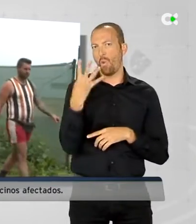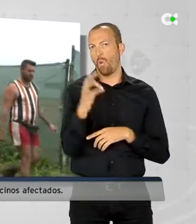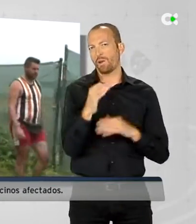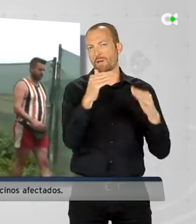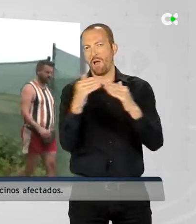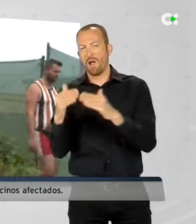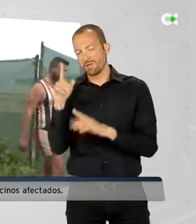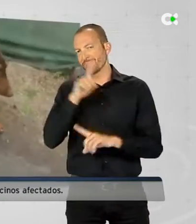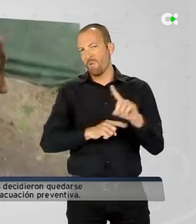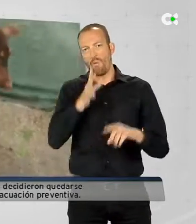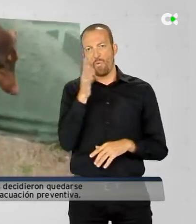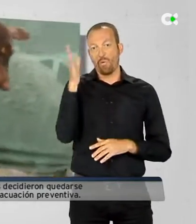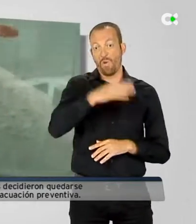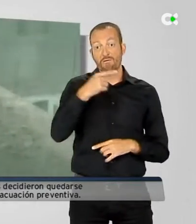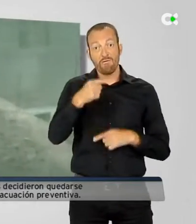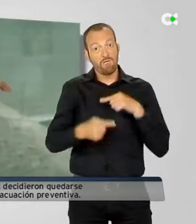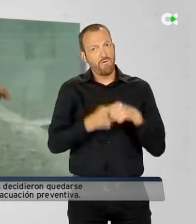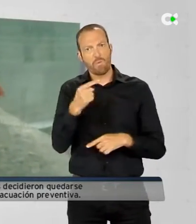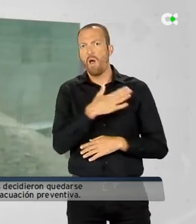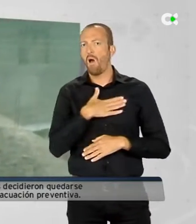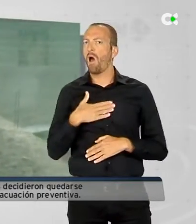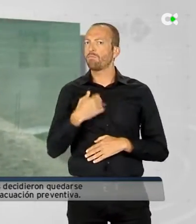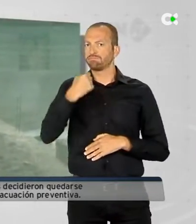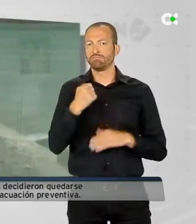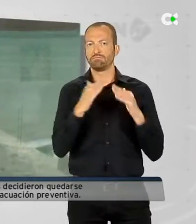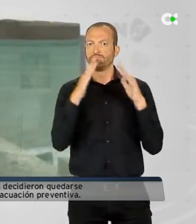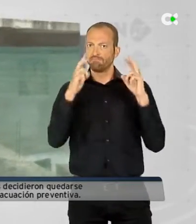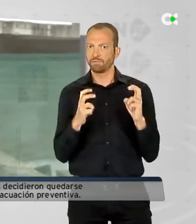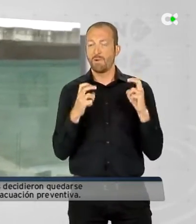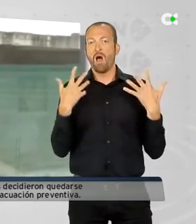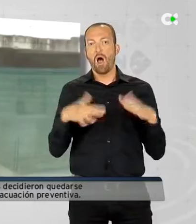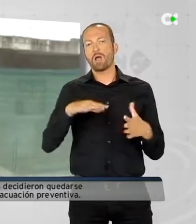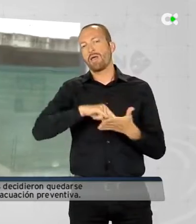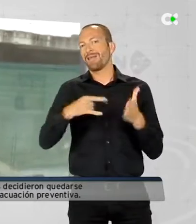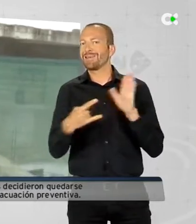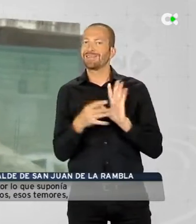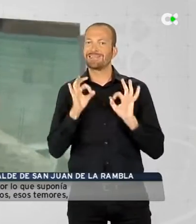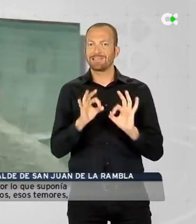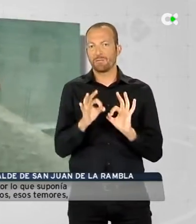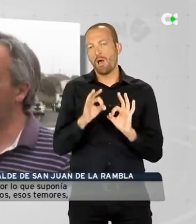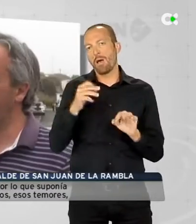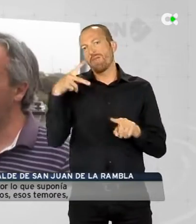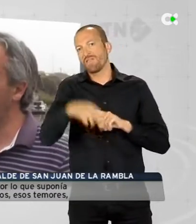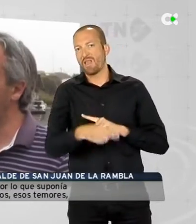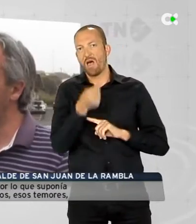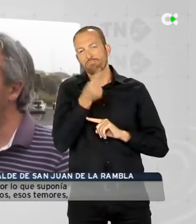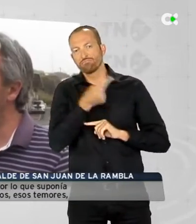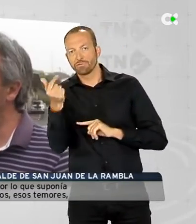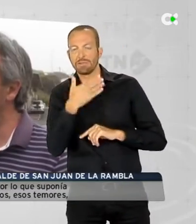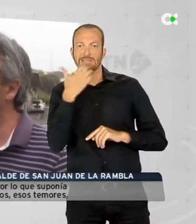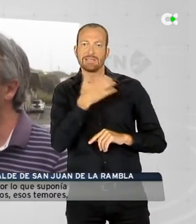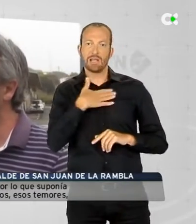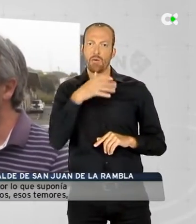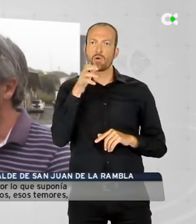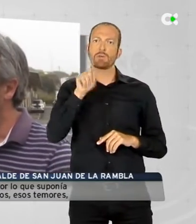vecinos afectados. Algunas familias decidieron quedarse a pesar de la evacuación preventiva. Sobre todo por lo que suponía en esos miedos y